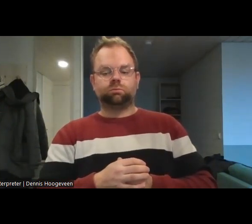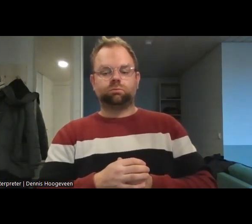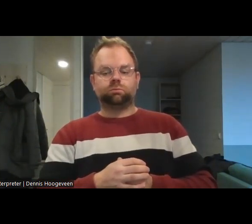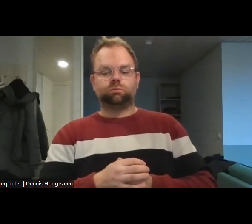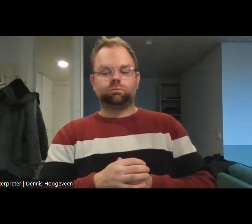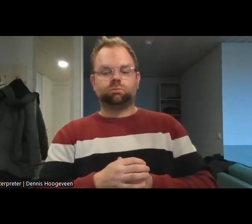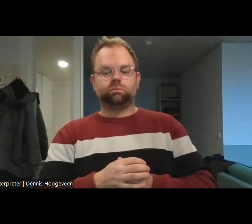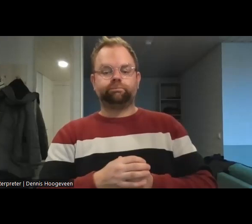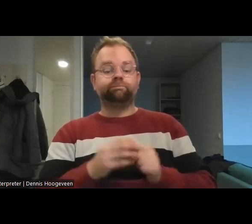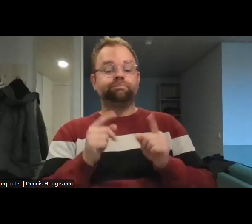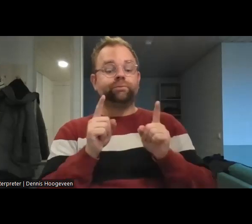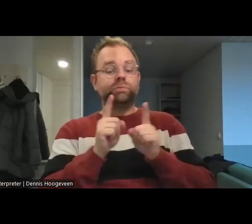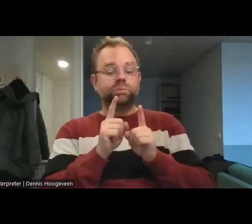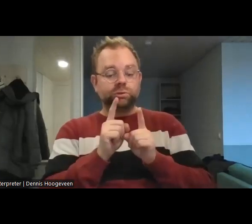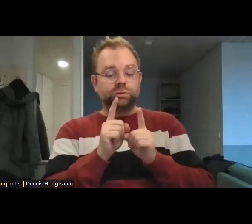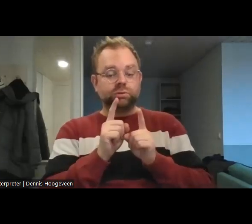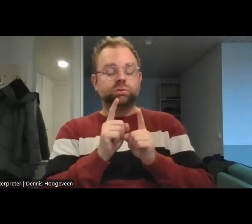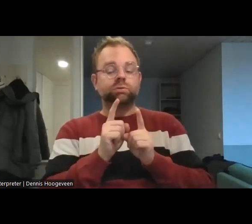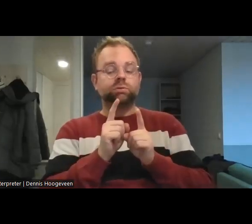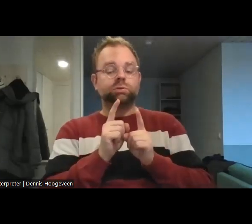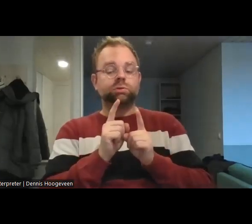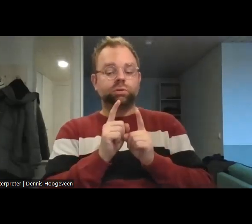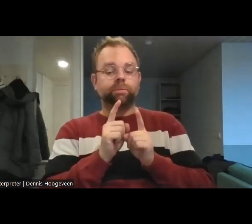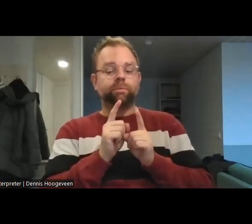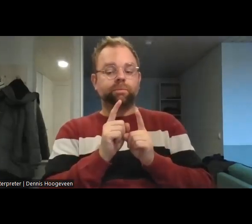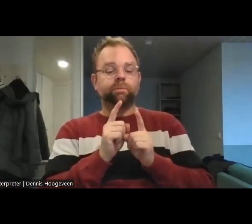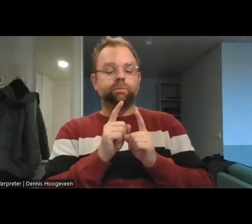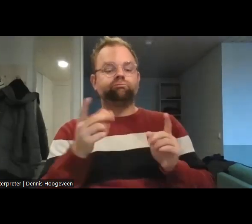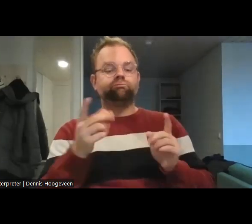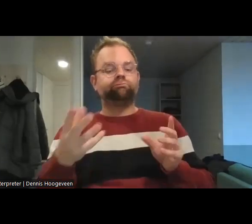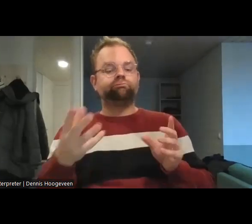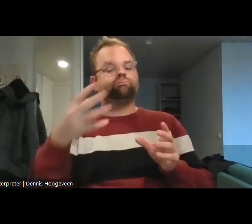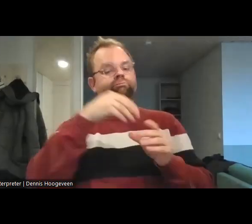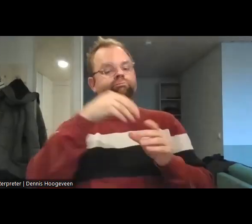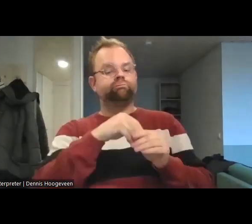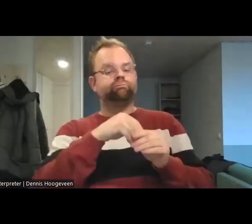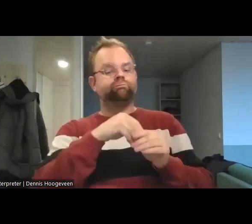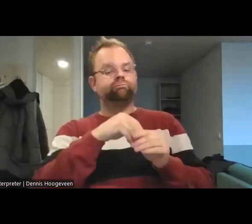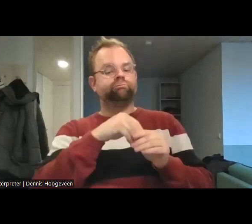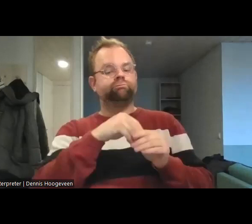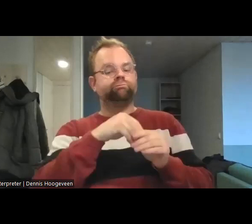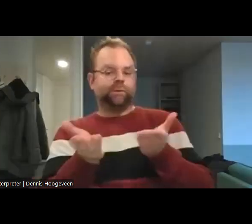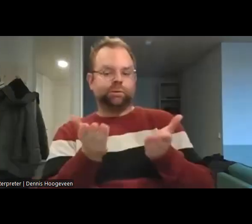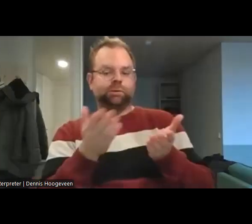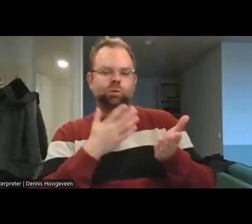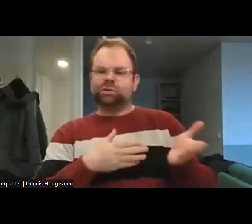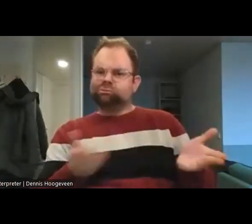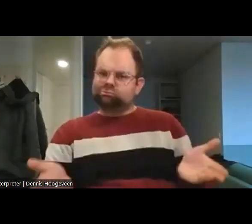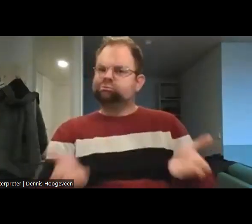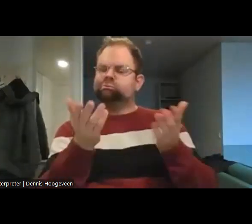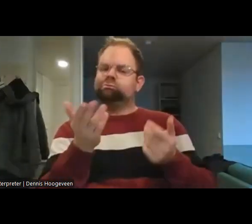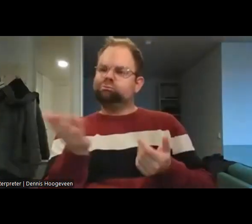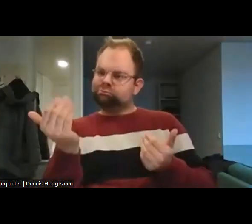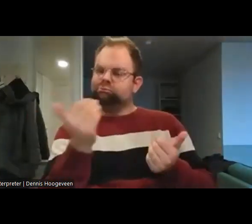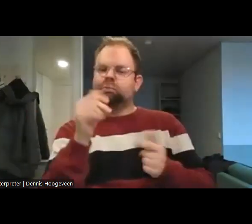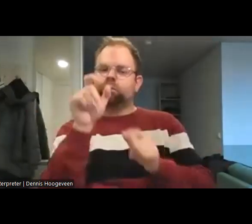renforcer pour intégrer les réfugiés avec handicap. Ça va inclure aussi des droits plus avancés